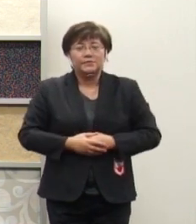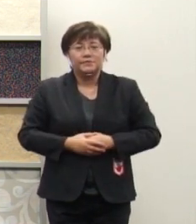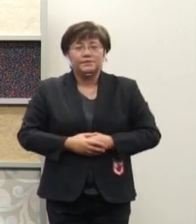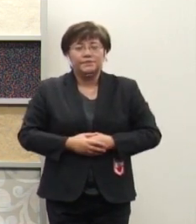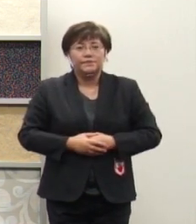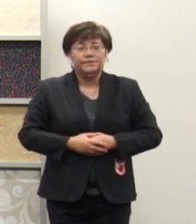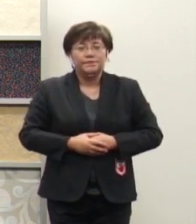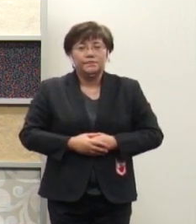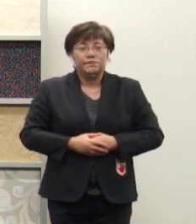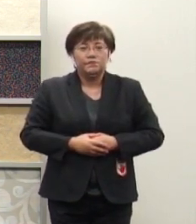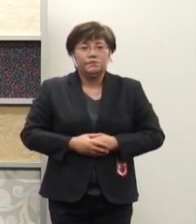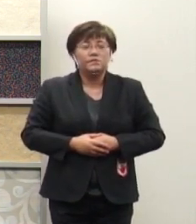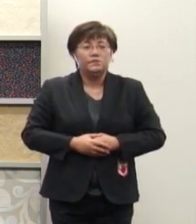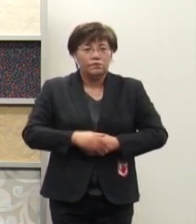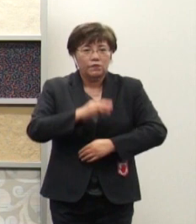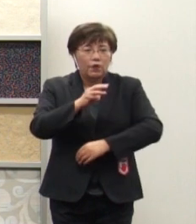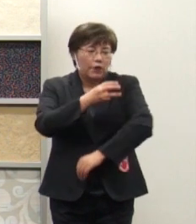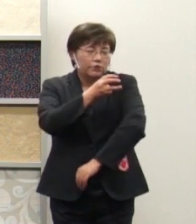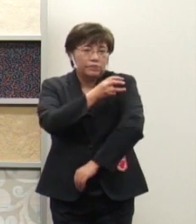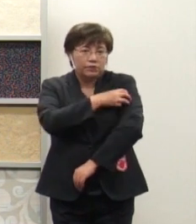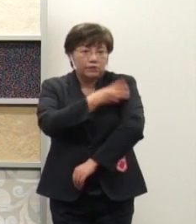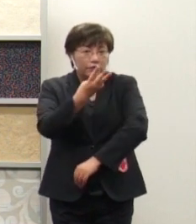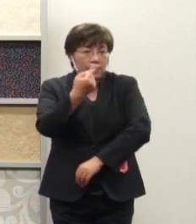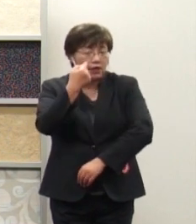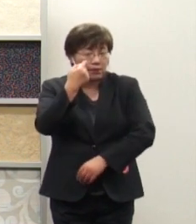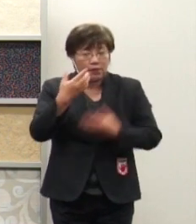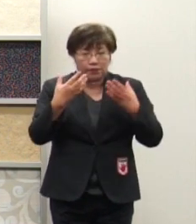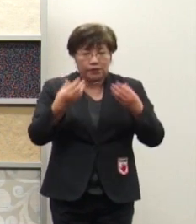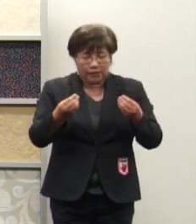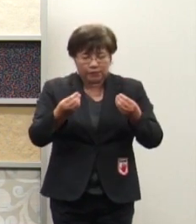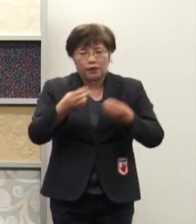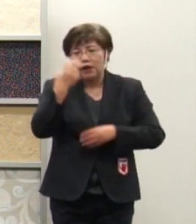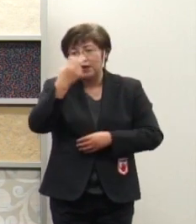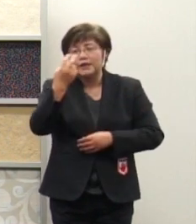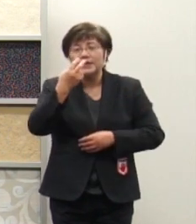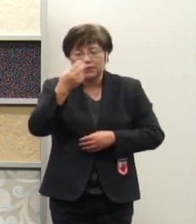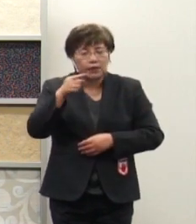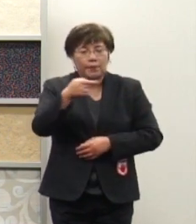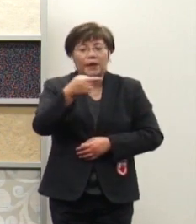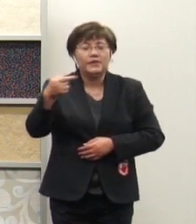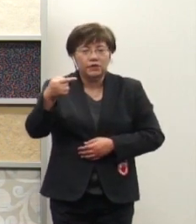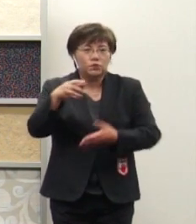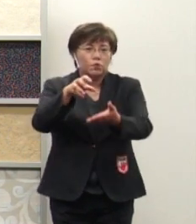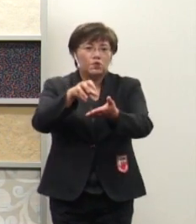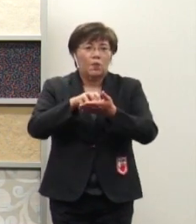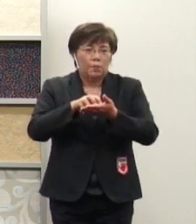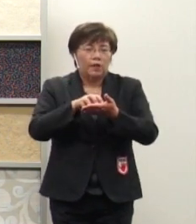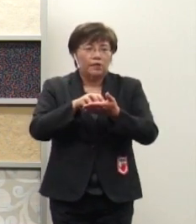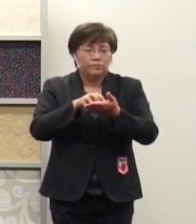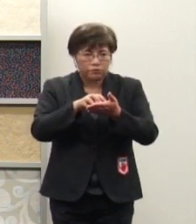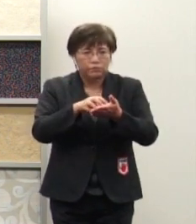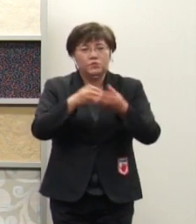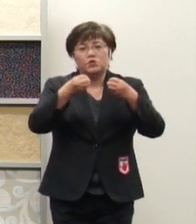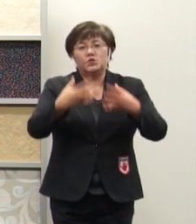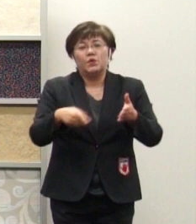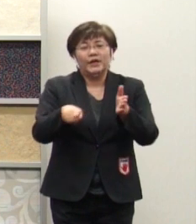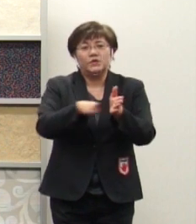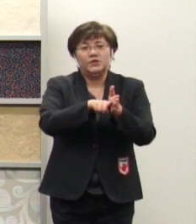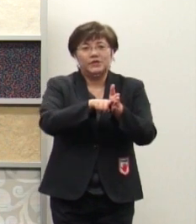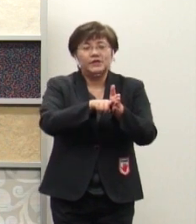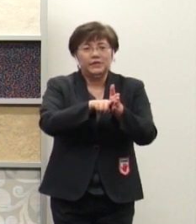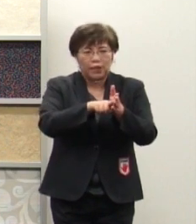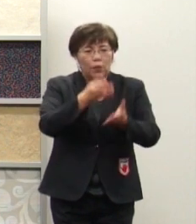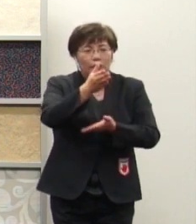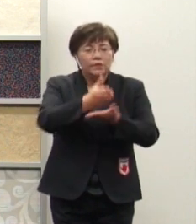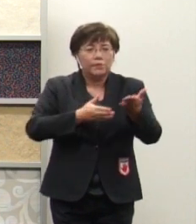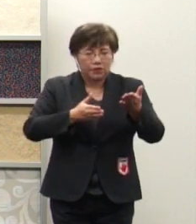合わせてワクチン3回目接種や検査の陰性証明を要件とした上で割引対象を茨